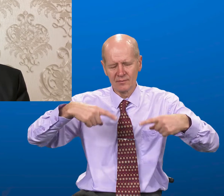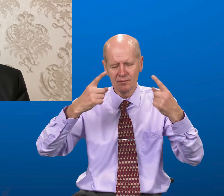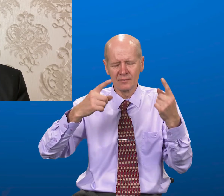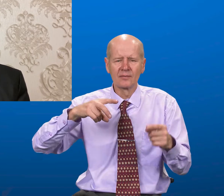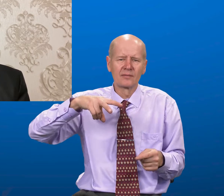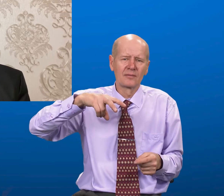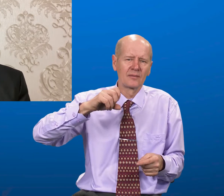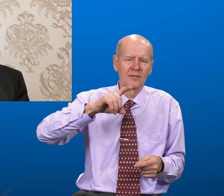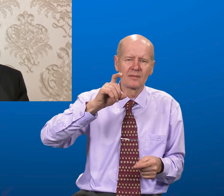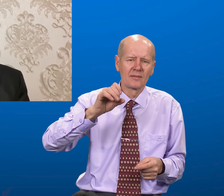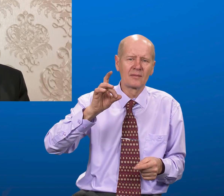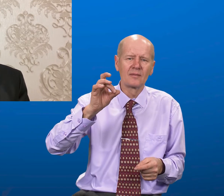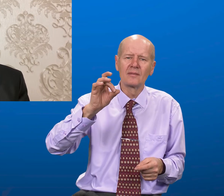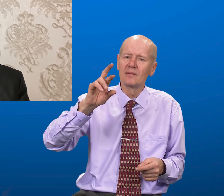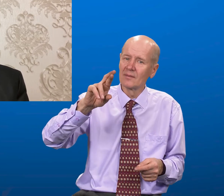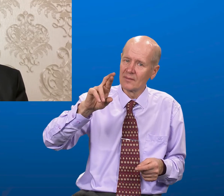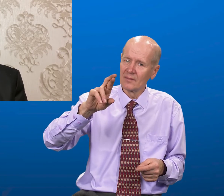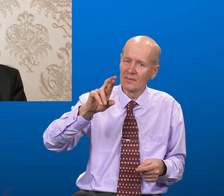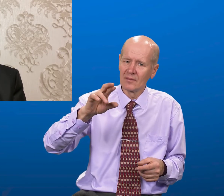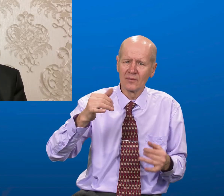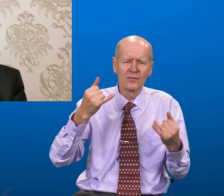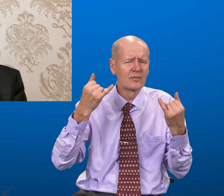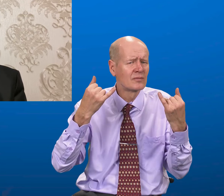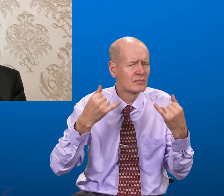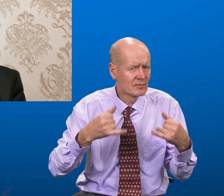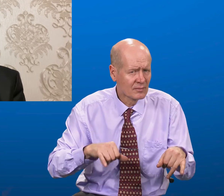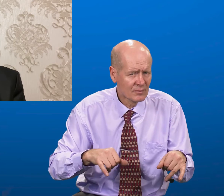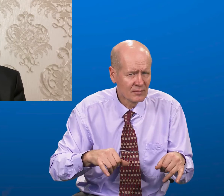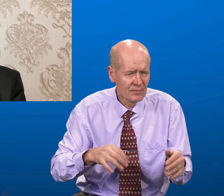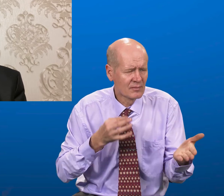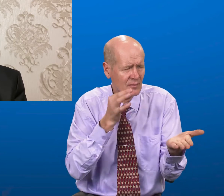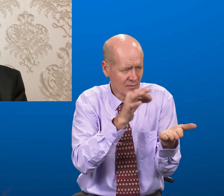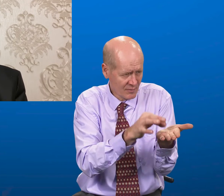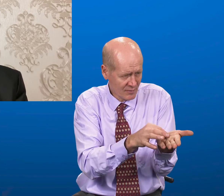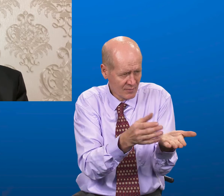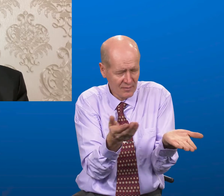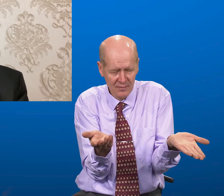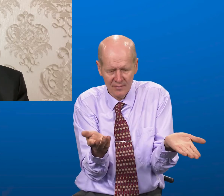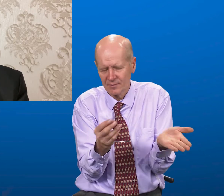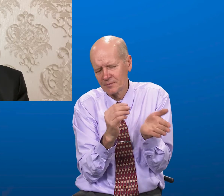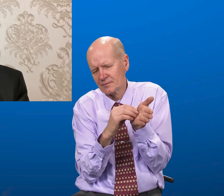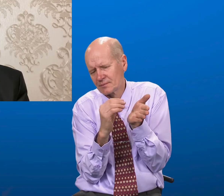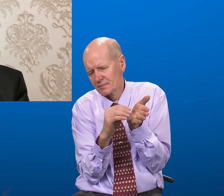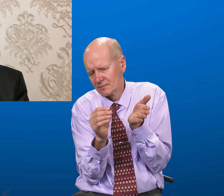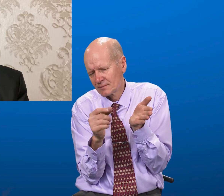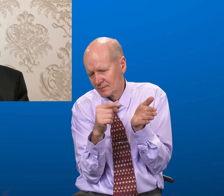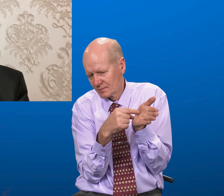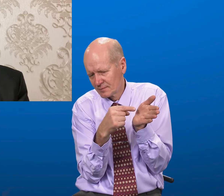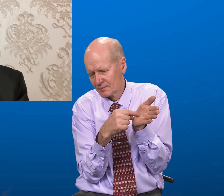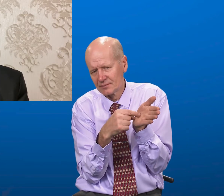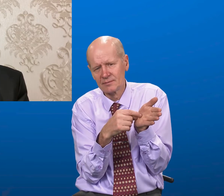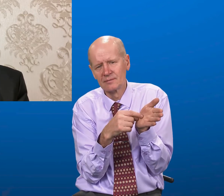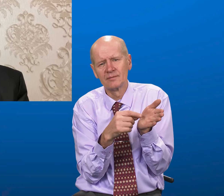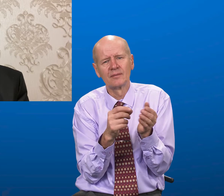воскресил Лазаря. И вот вам удивительная реакция на это чудо. Она